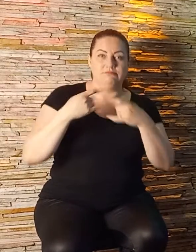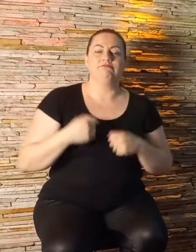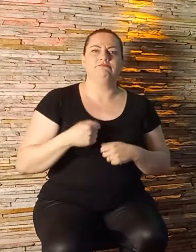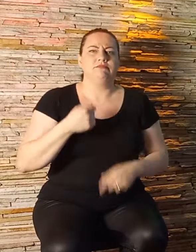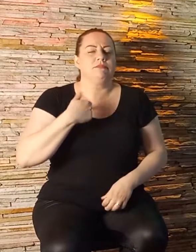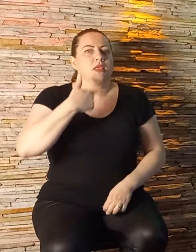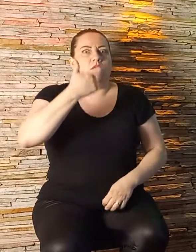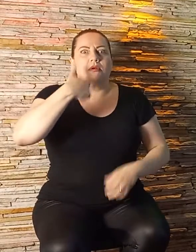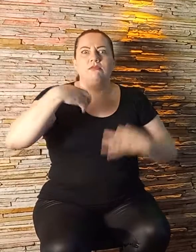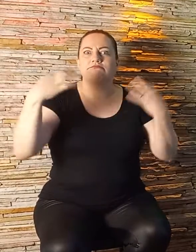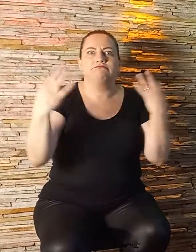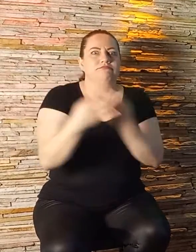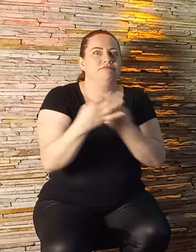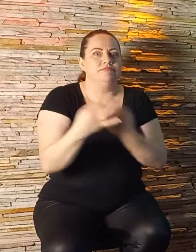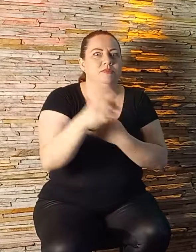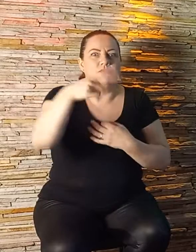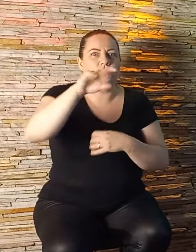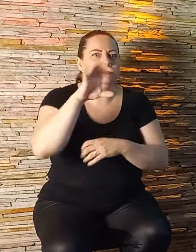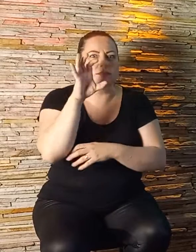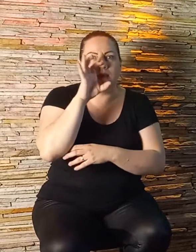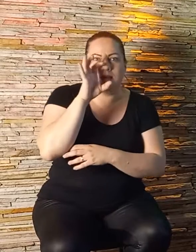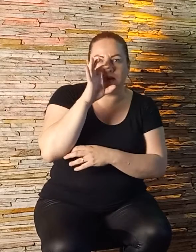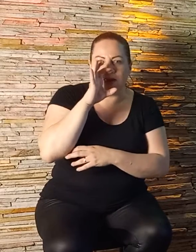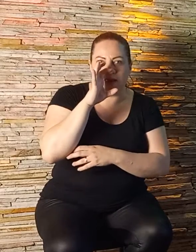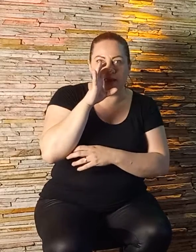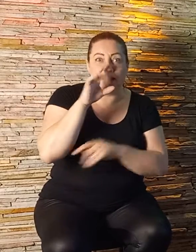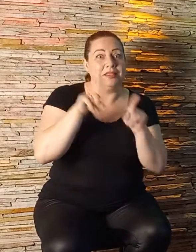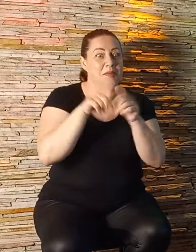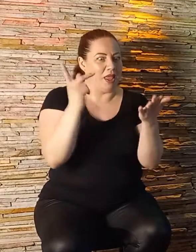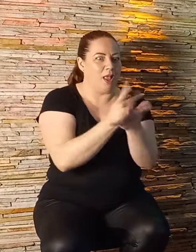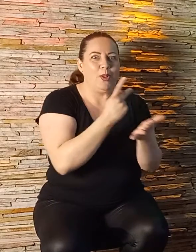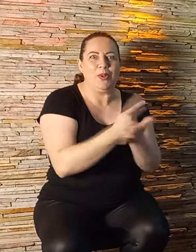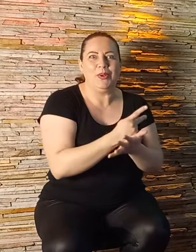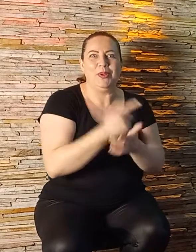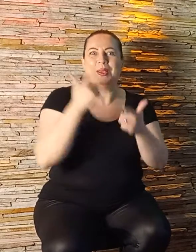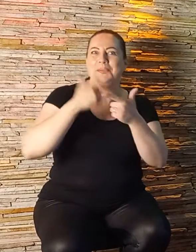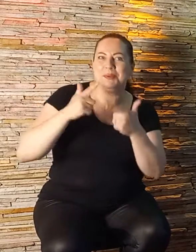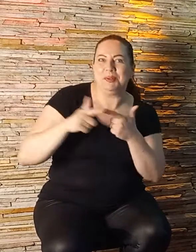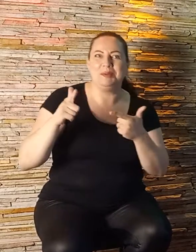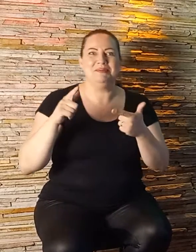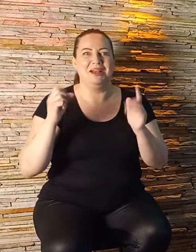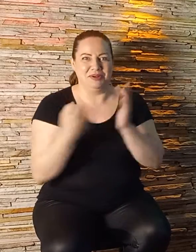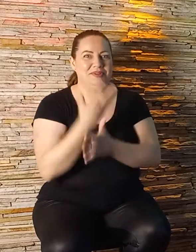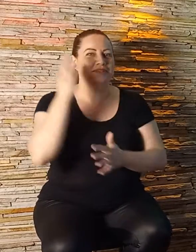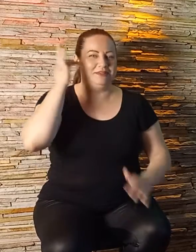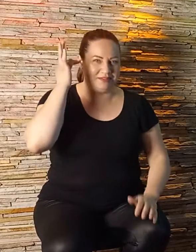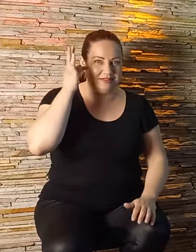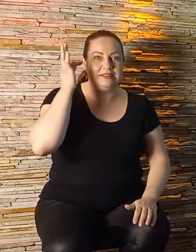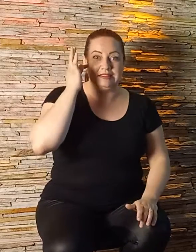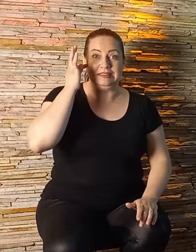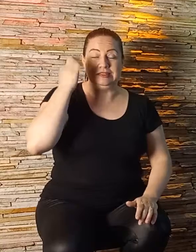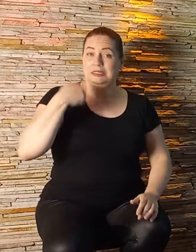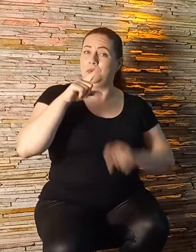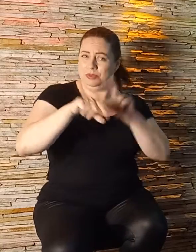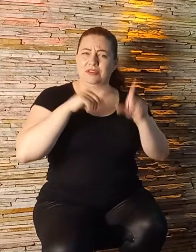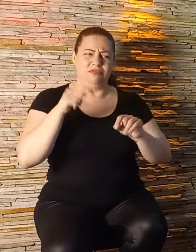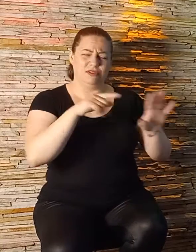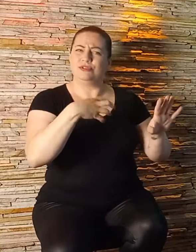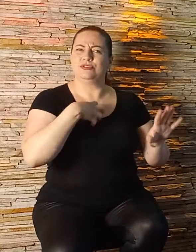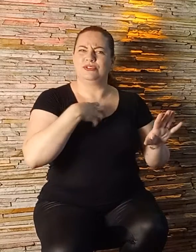eu acho sensacional vocês acompanharem até os erros até a tipos as escorregadelas técnicas eu